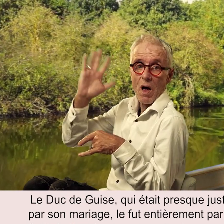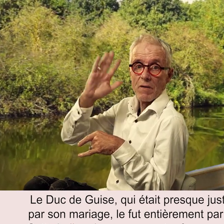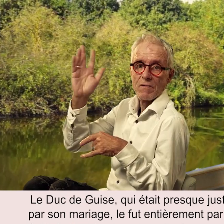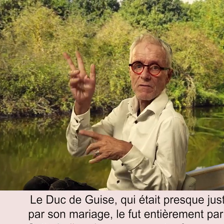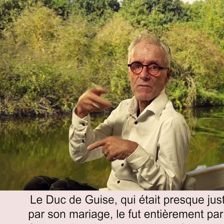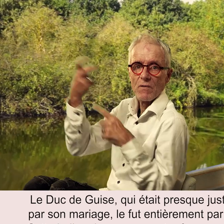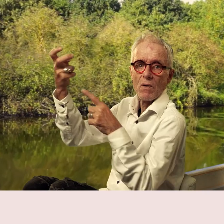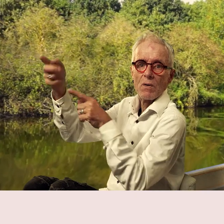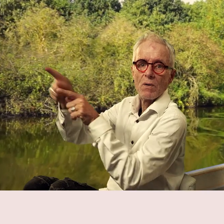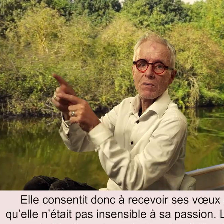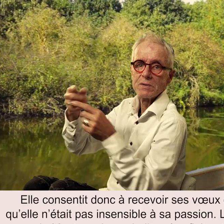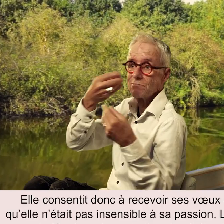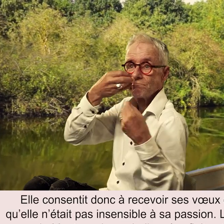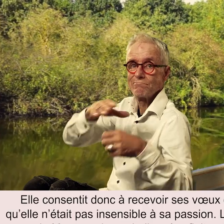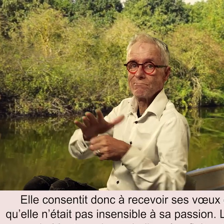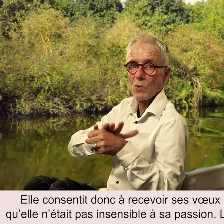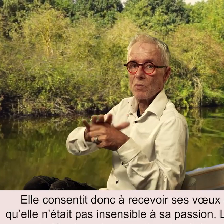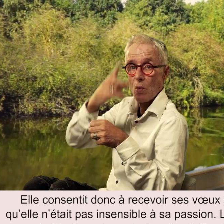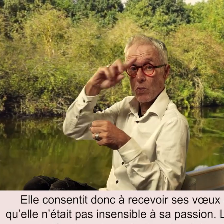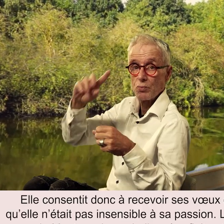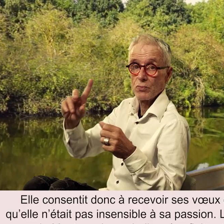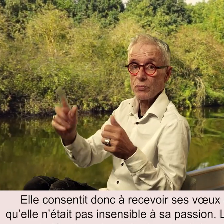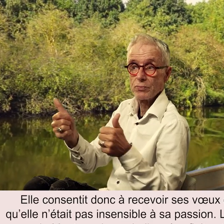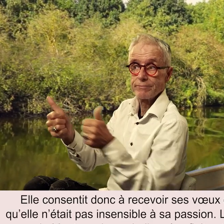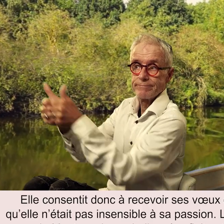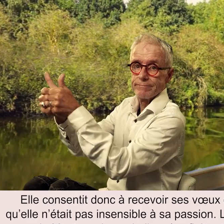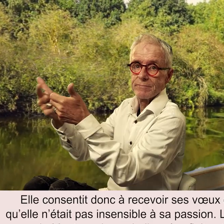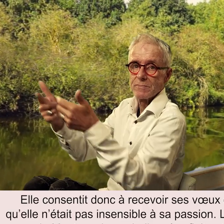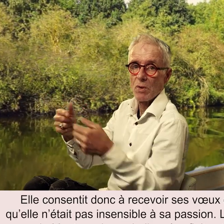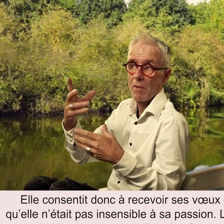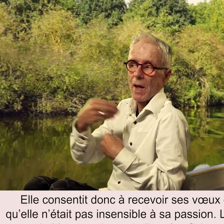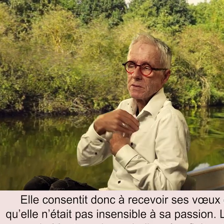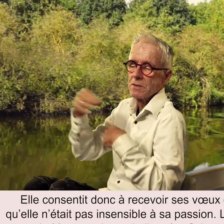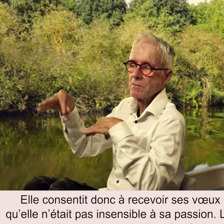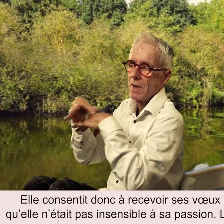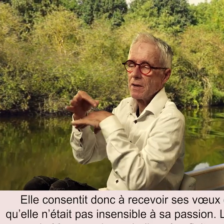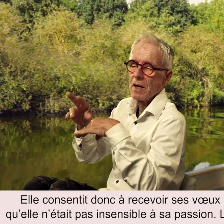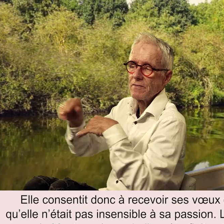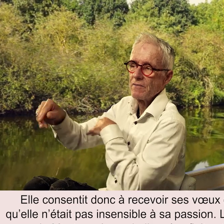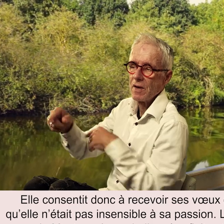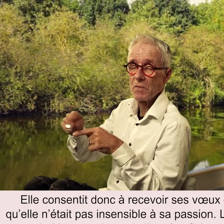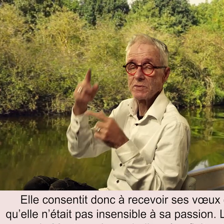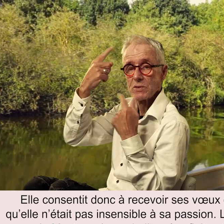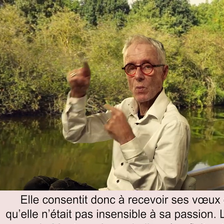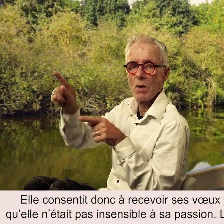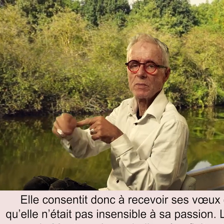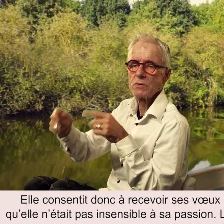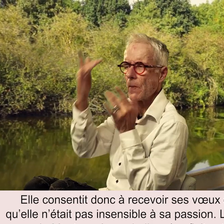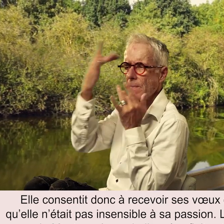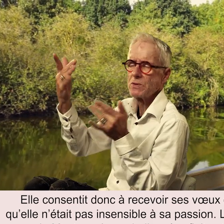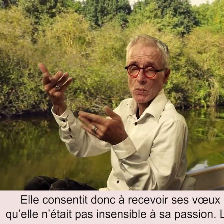abandonner pour elle. Elle consentit donc à recevoir ses vœux et lui permit de croire qu'elle n'était pas insensible à sa